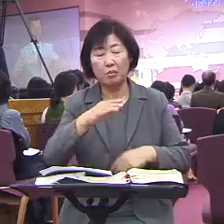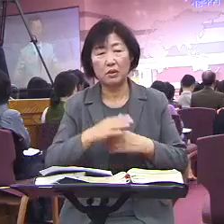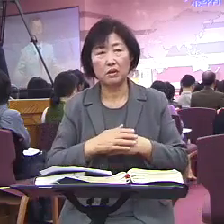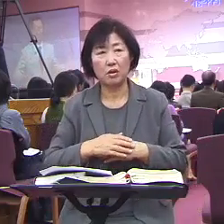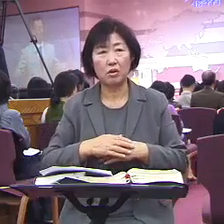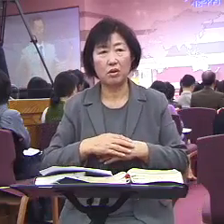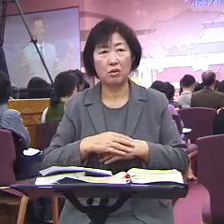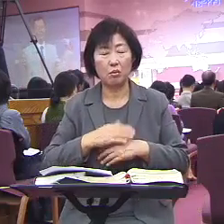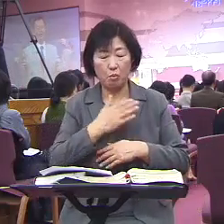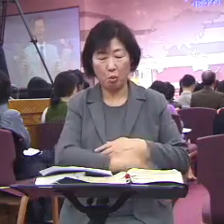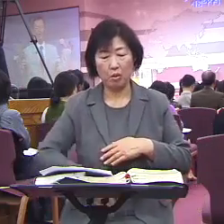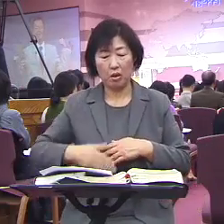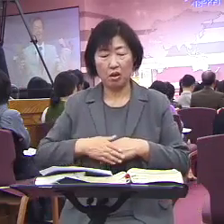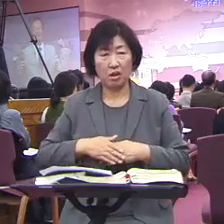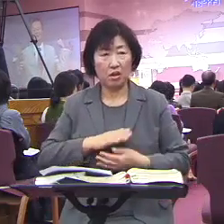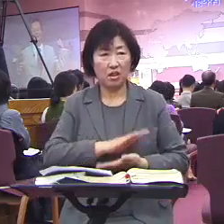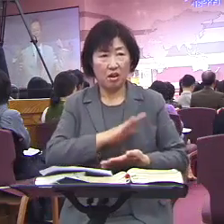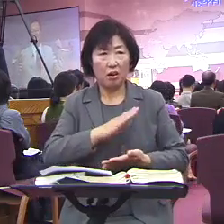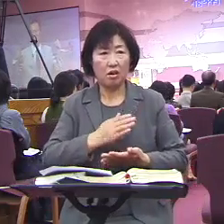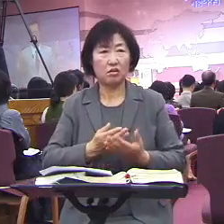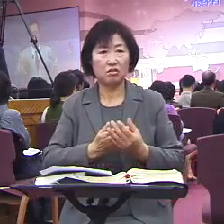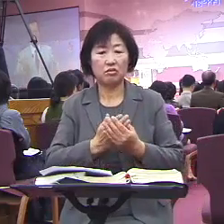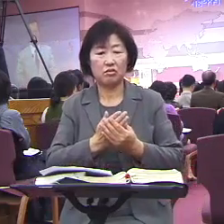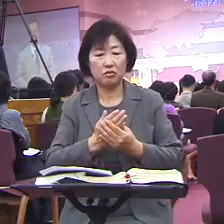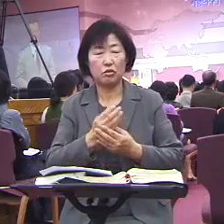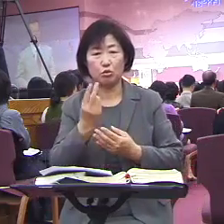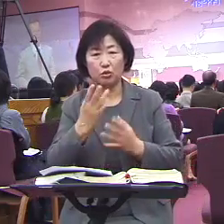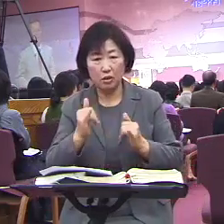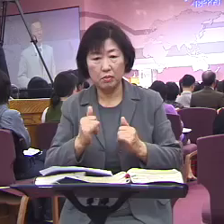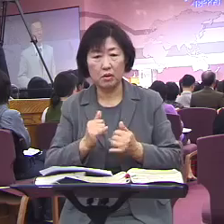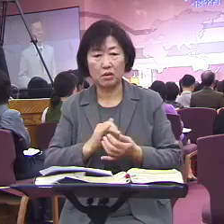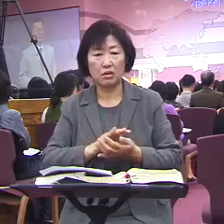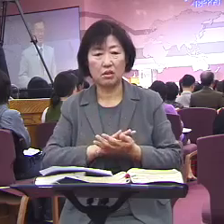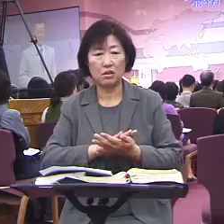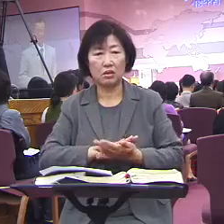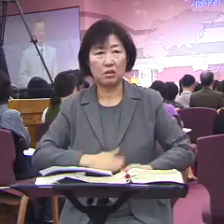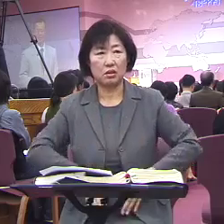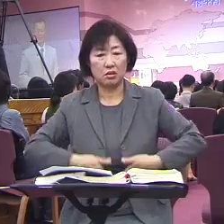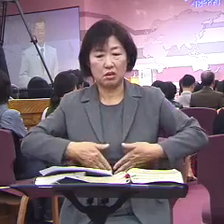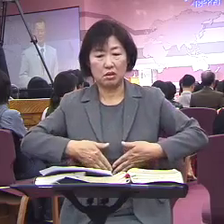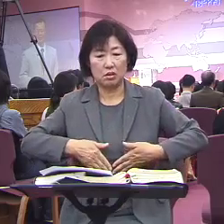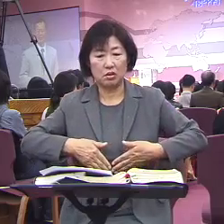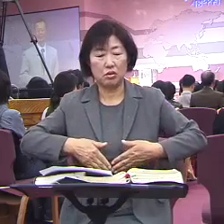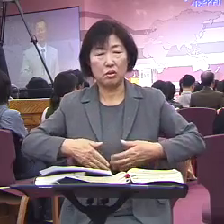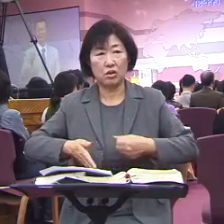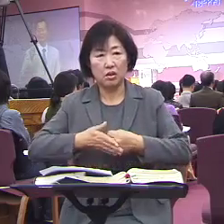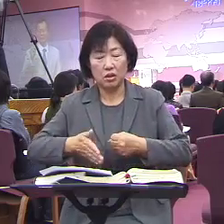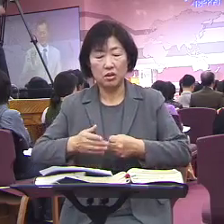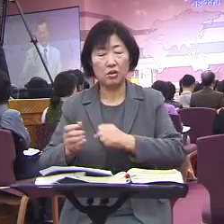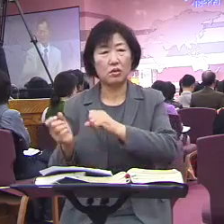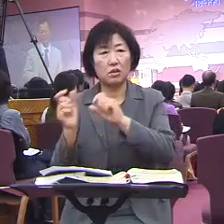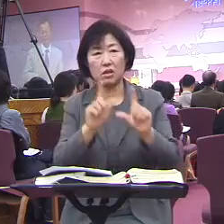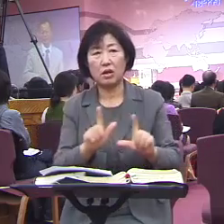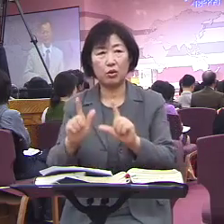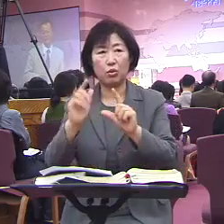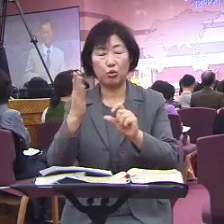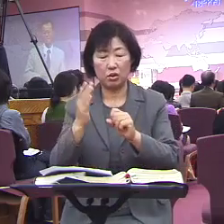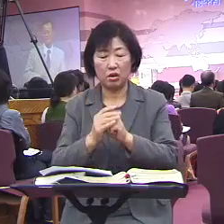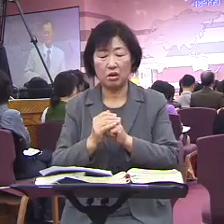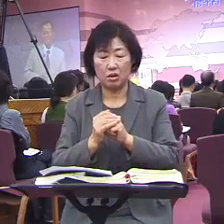열, 그리고 두 사람이 합하는 그 열로 인하여서 살게 되었다는 것을 그때 깨닫게